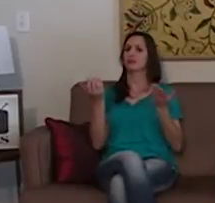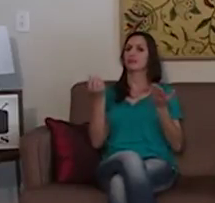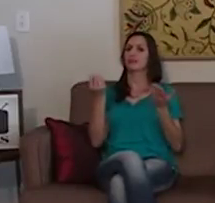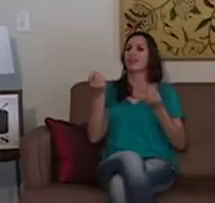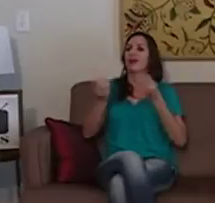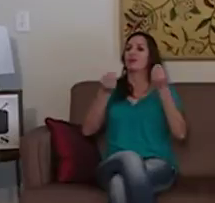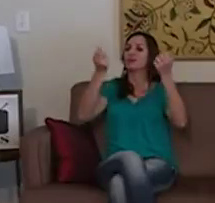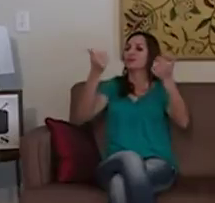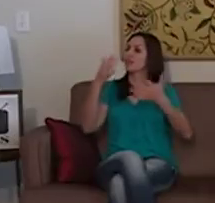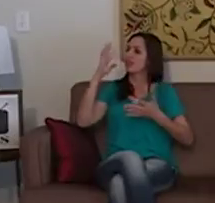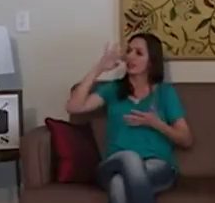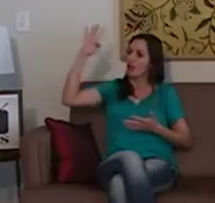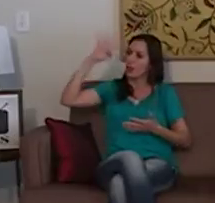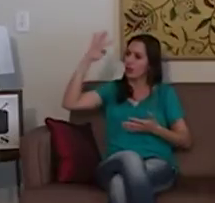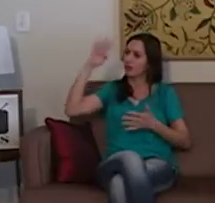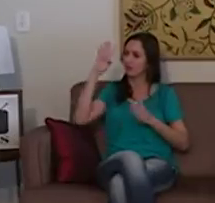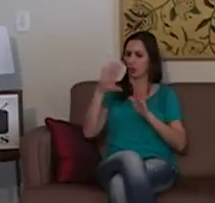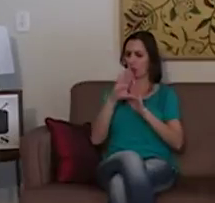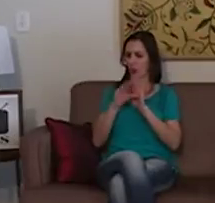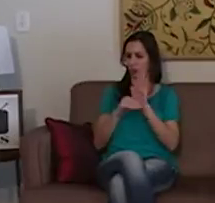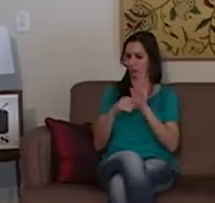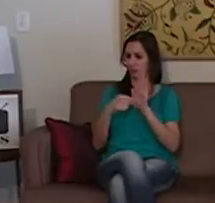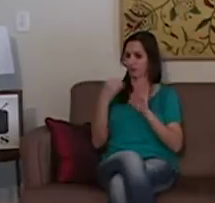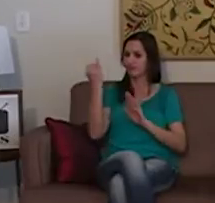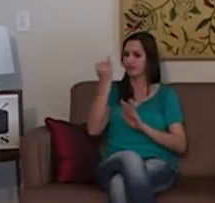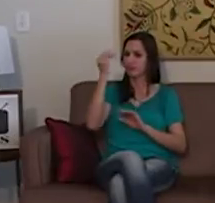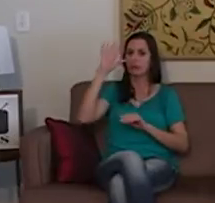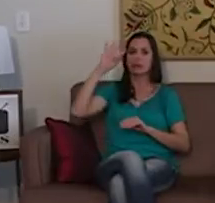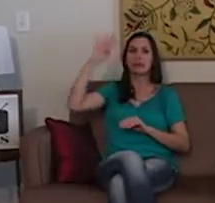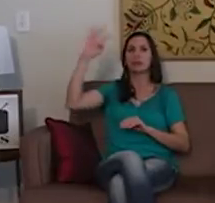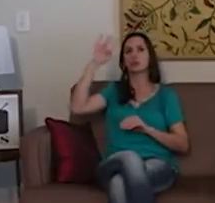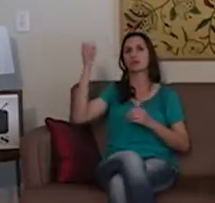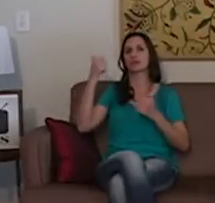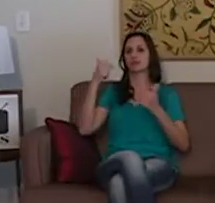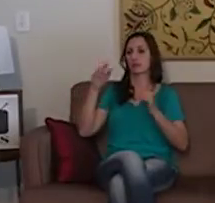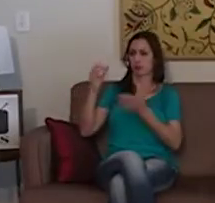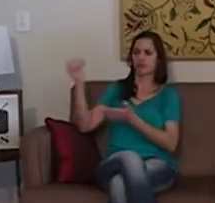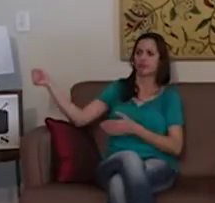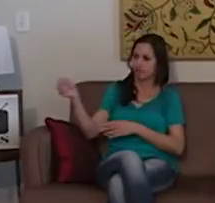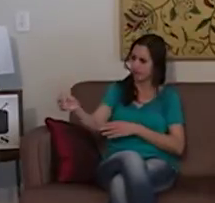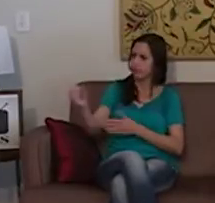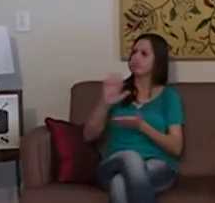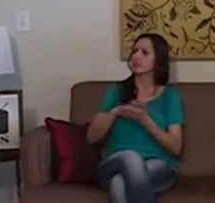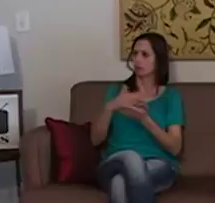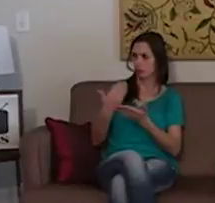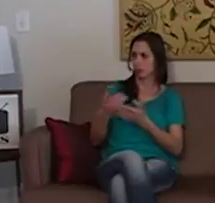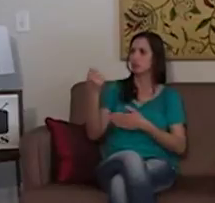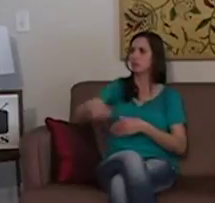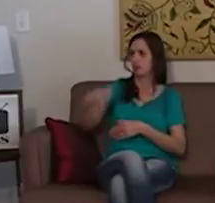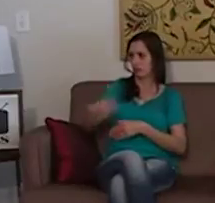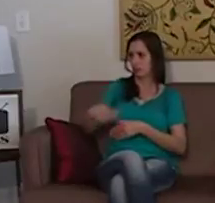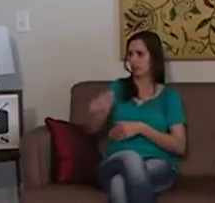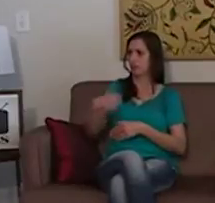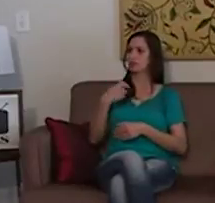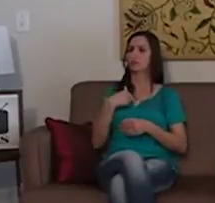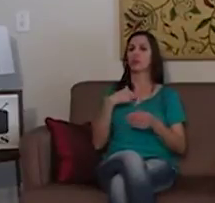assim todos podem se ver e me ver também. Eu trabalho conteúdo teórico, e aí eu necessito da presença do